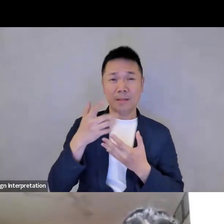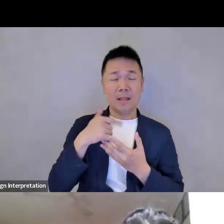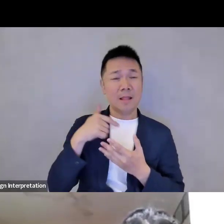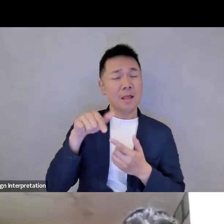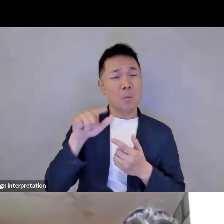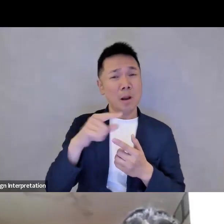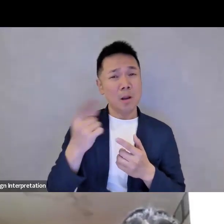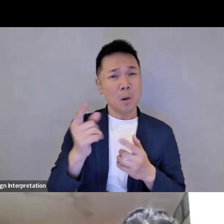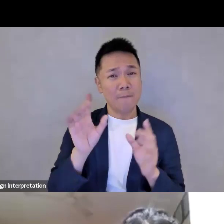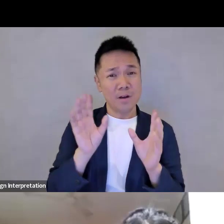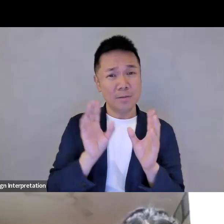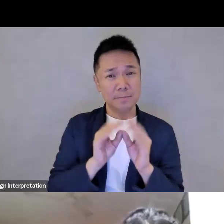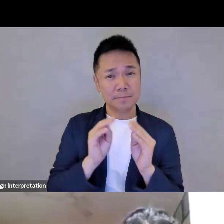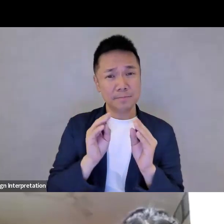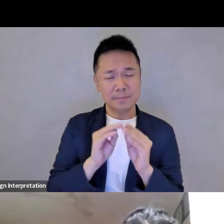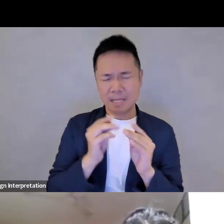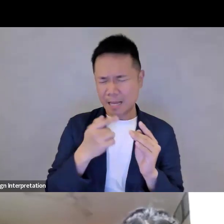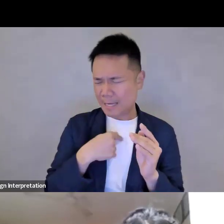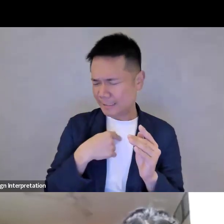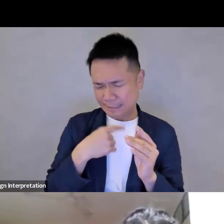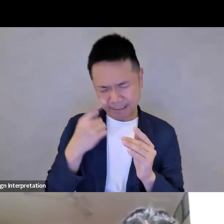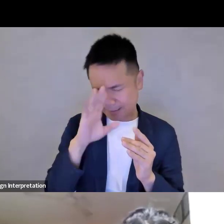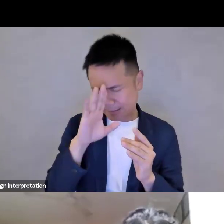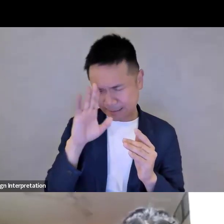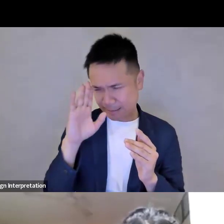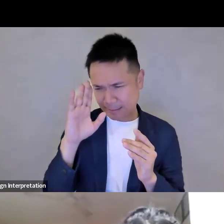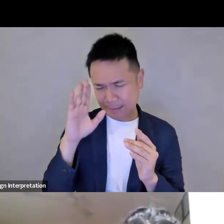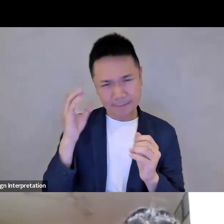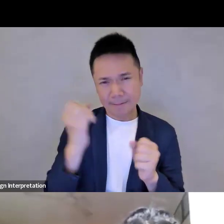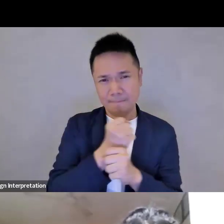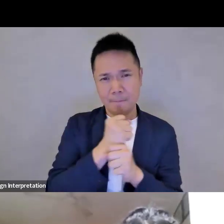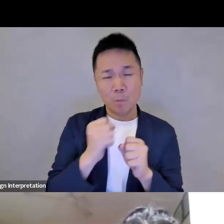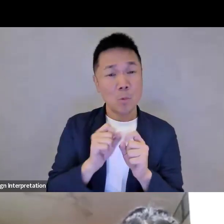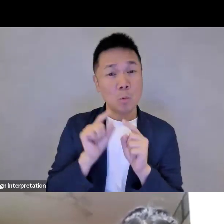我听到你们告诉他